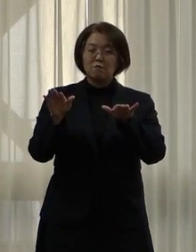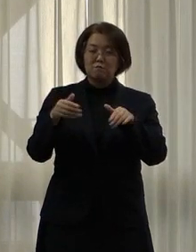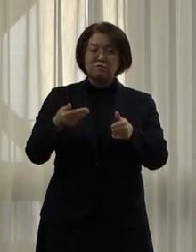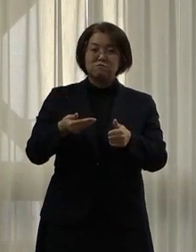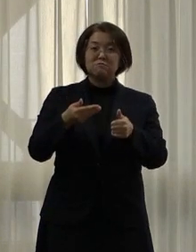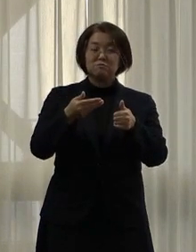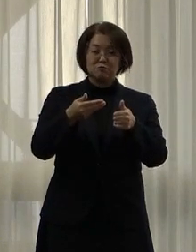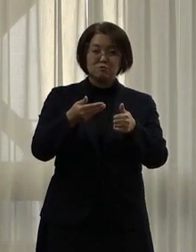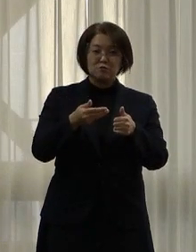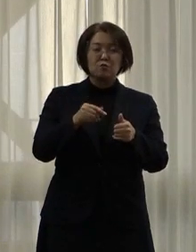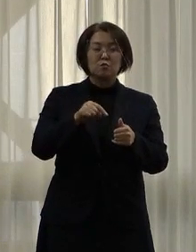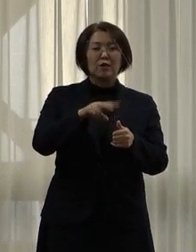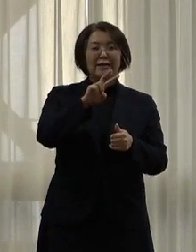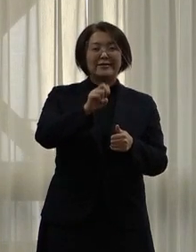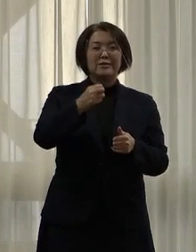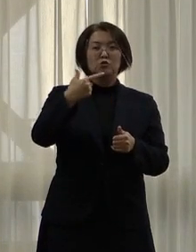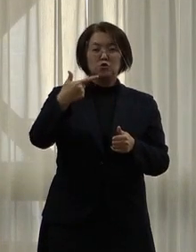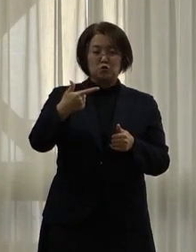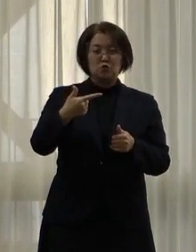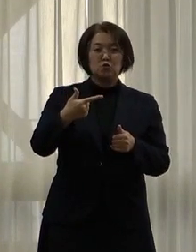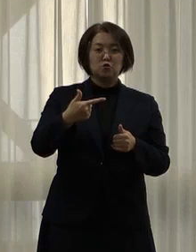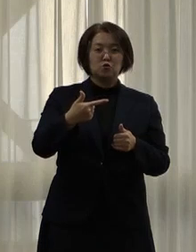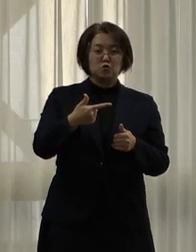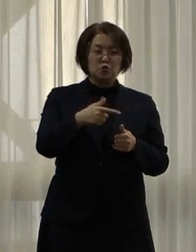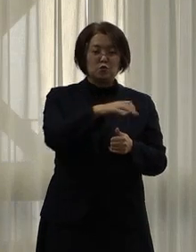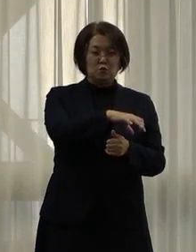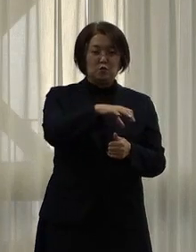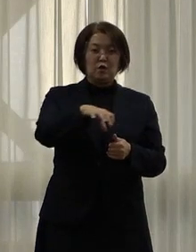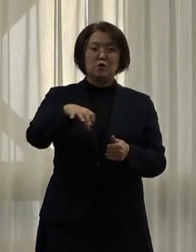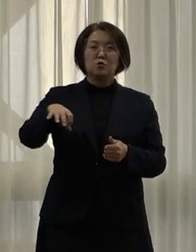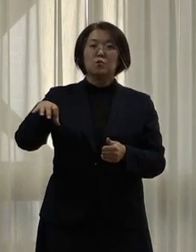る26すべての養鶏の農場におきまして、